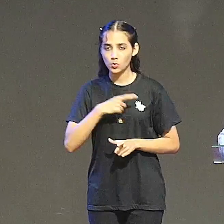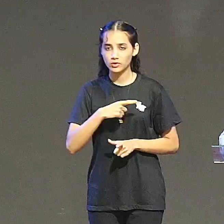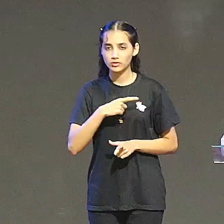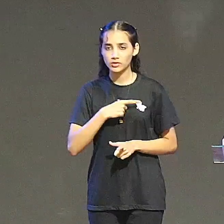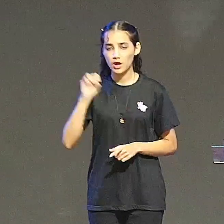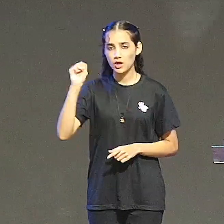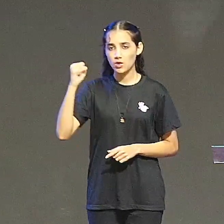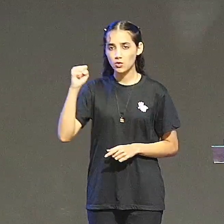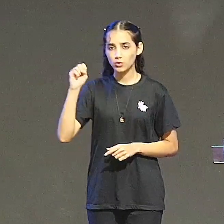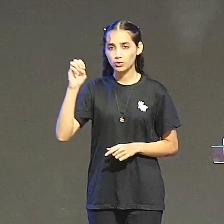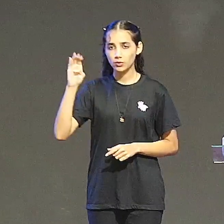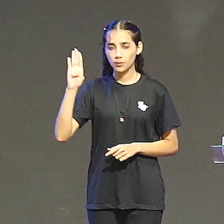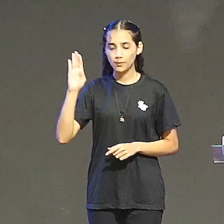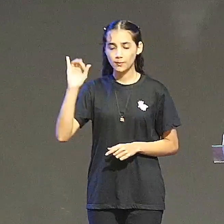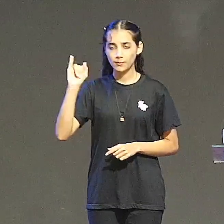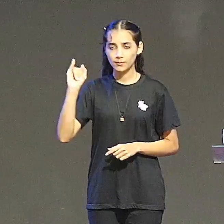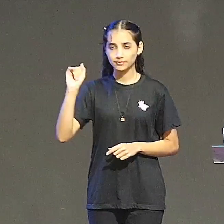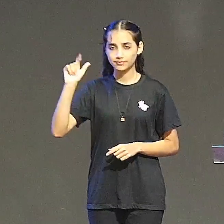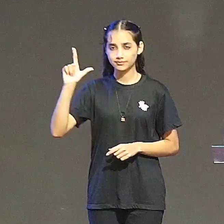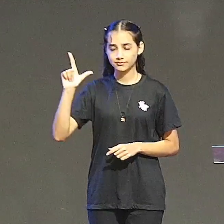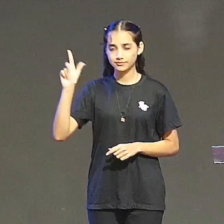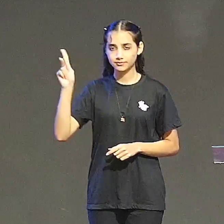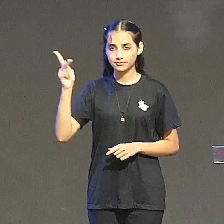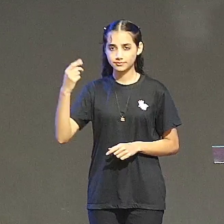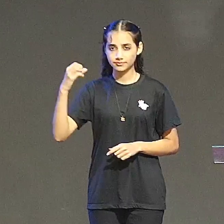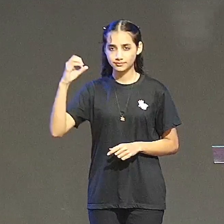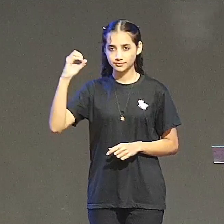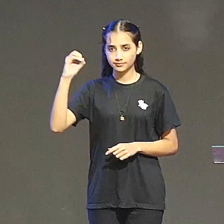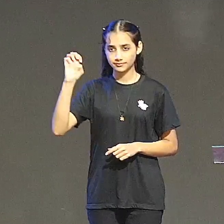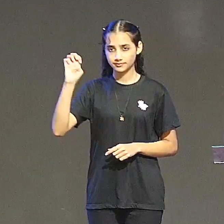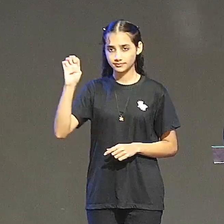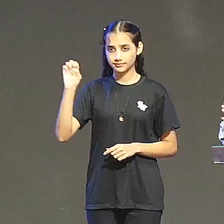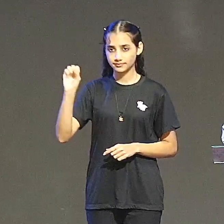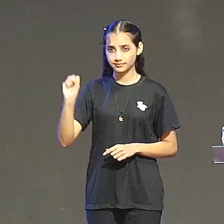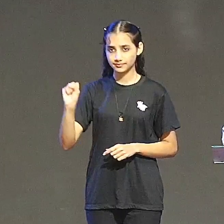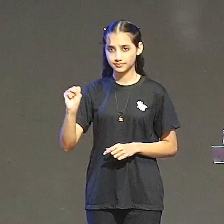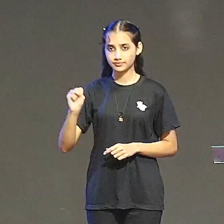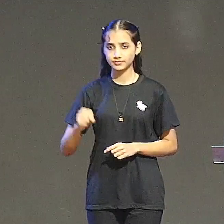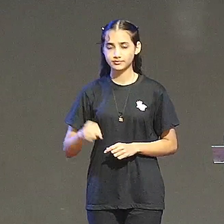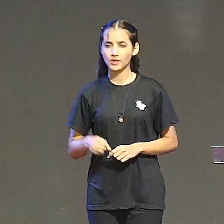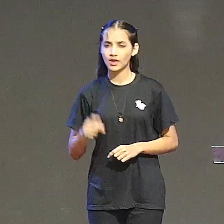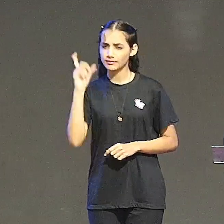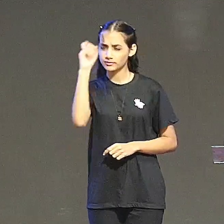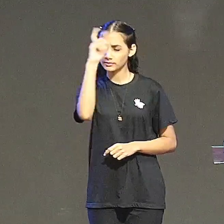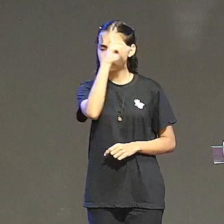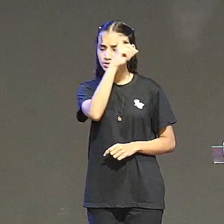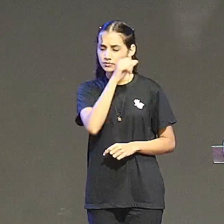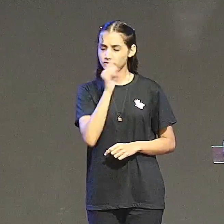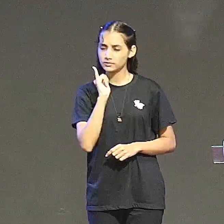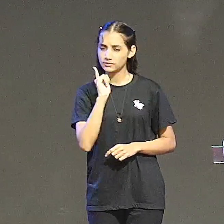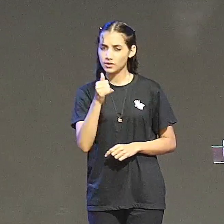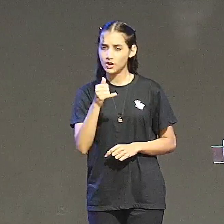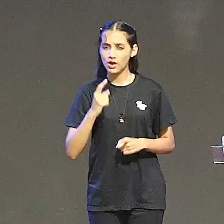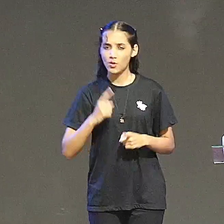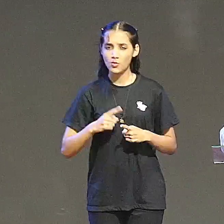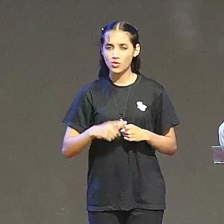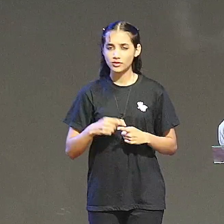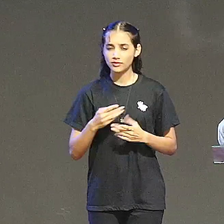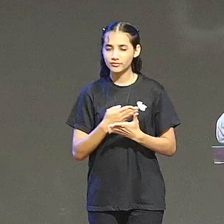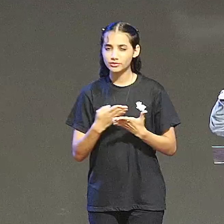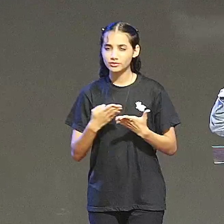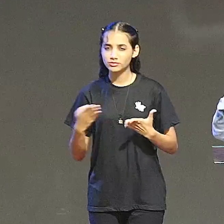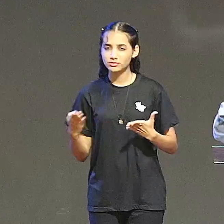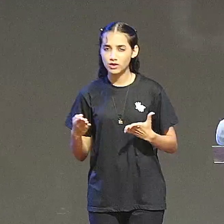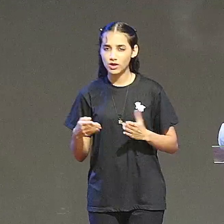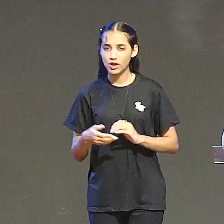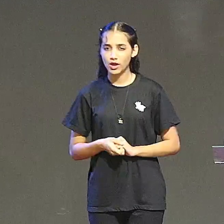nesse planeta e é complicado também a gente falar em números grandes demais porque você nunca contou por exemplo 1